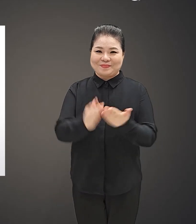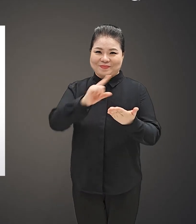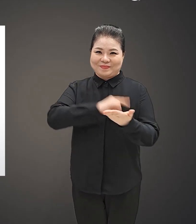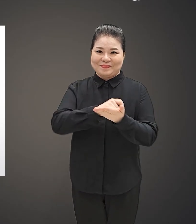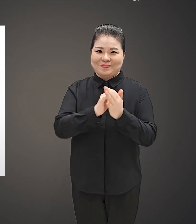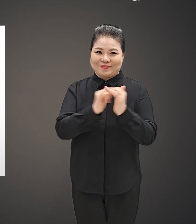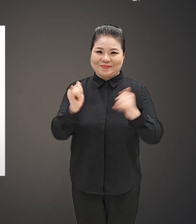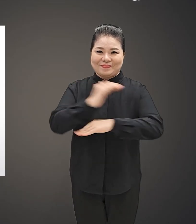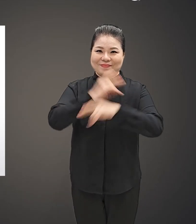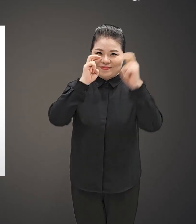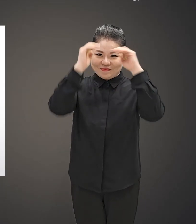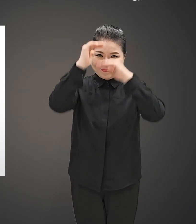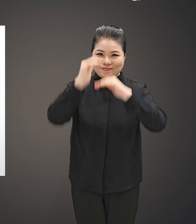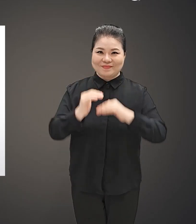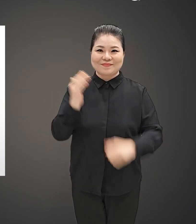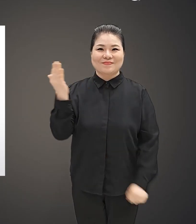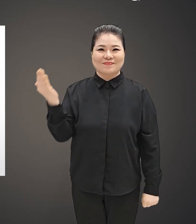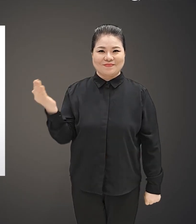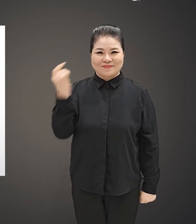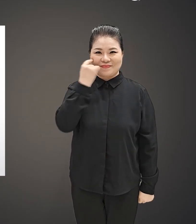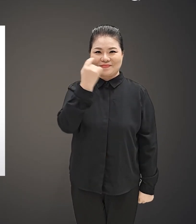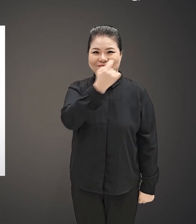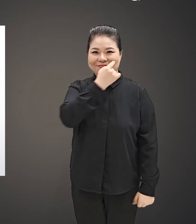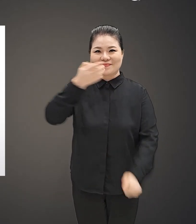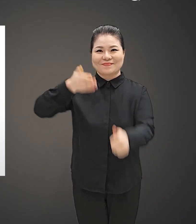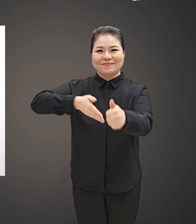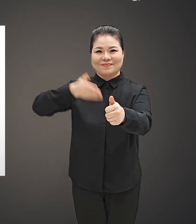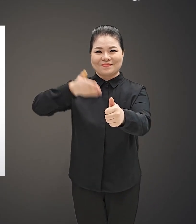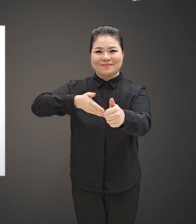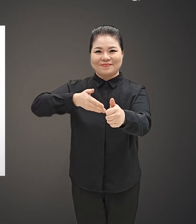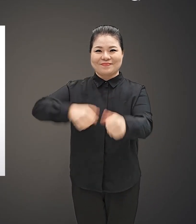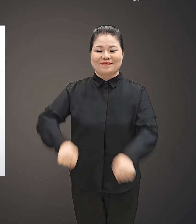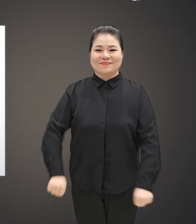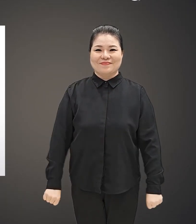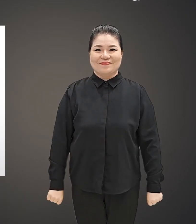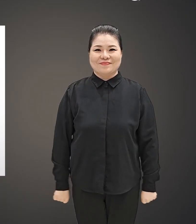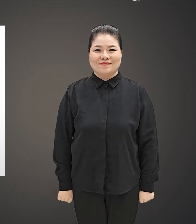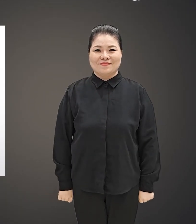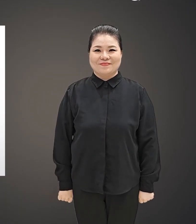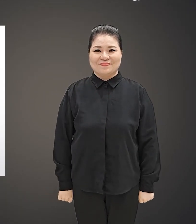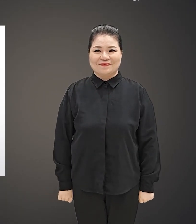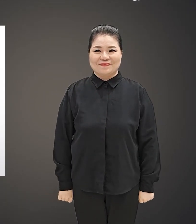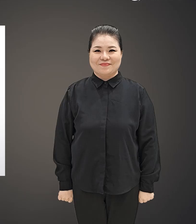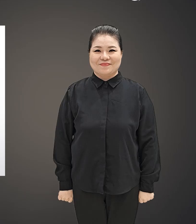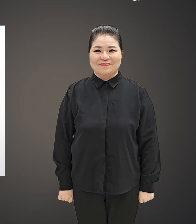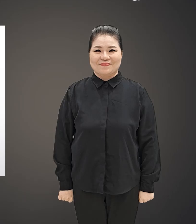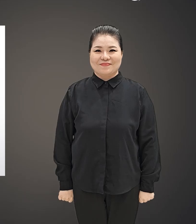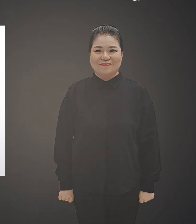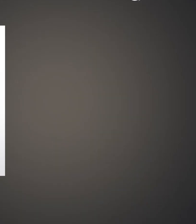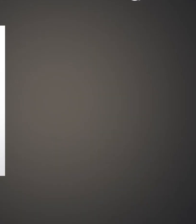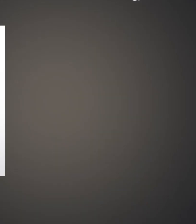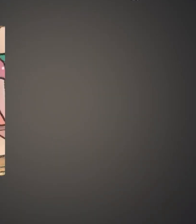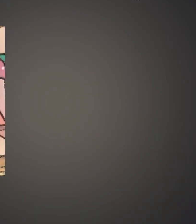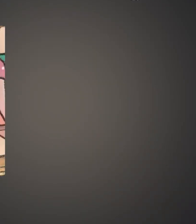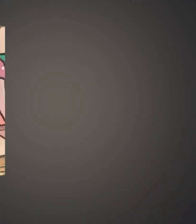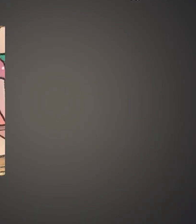도서명 사서일기. 저자 엘린 모건. 출판사 문학동네.